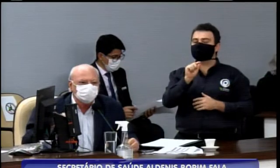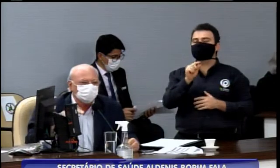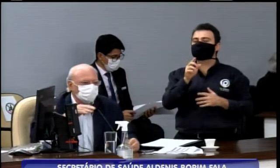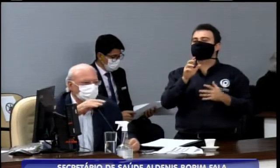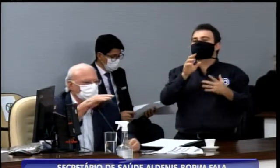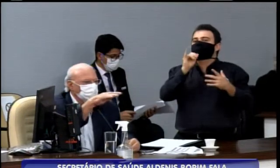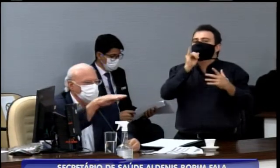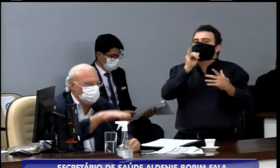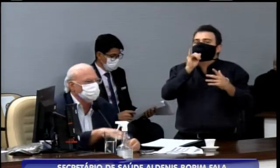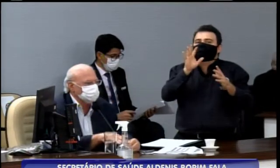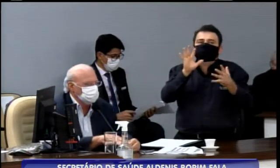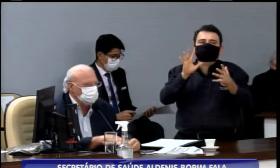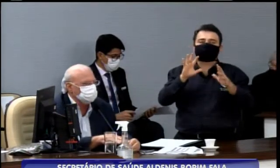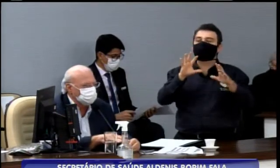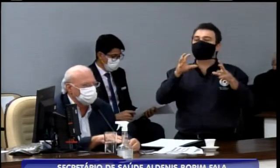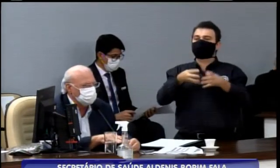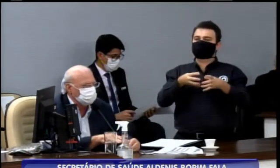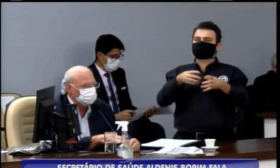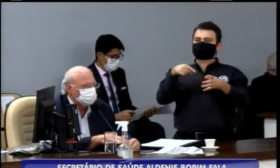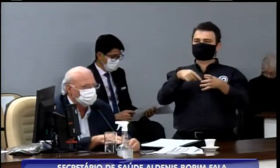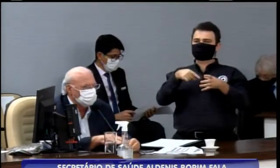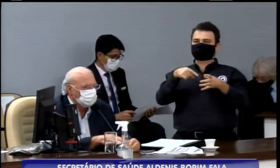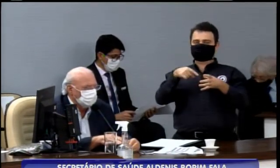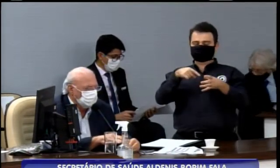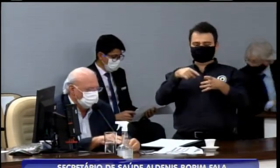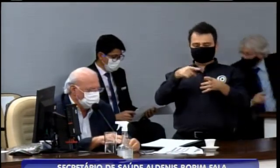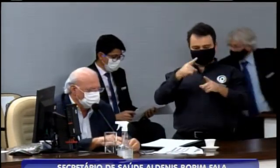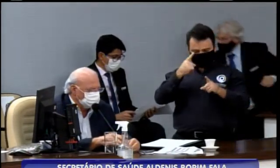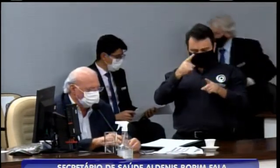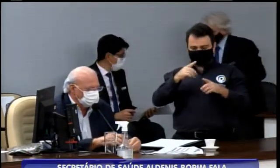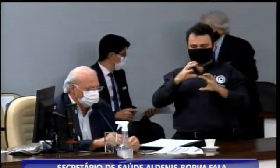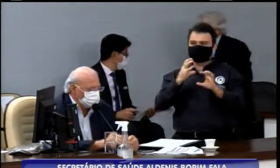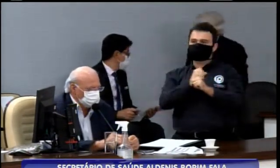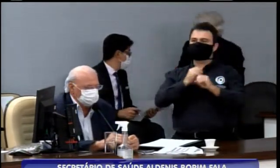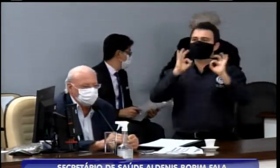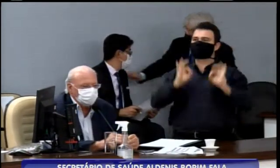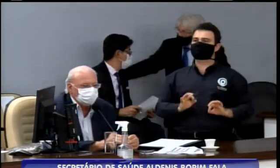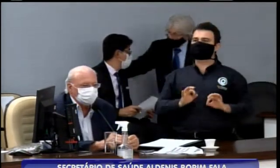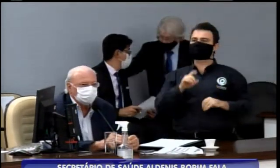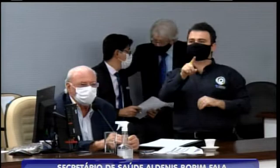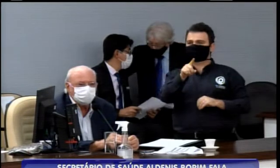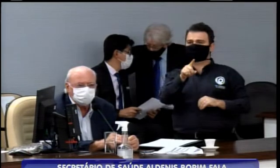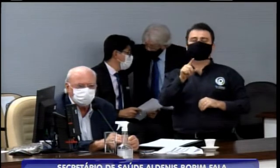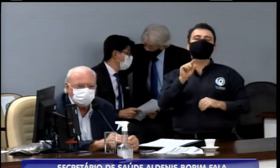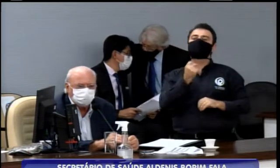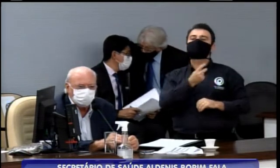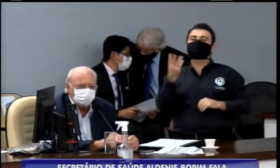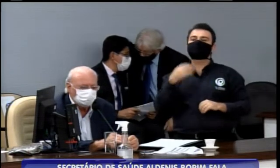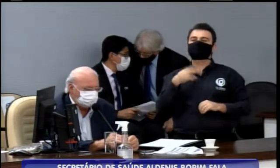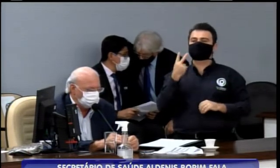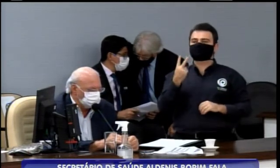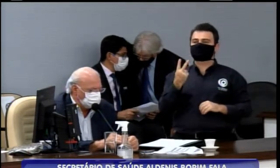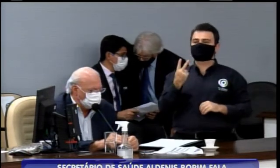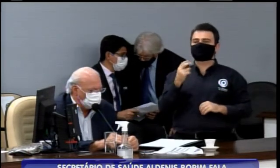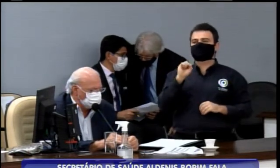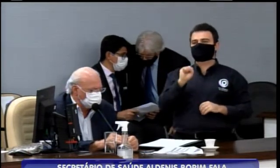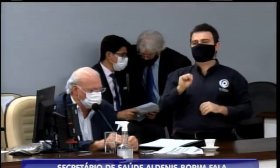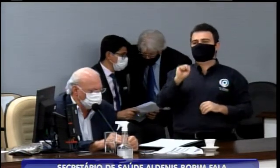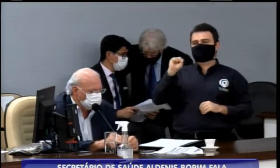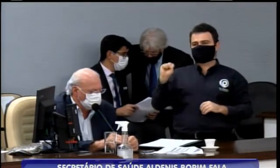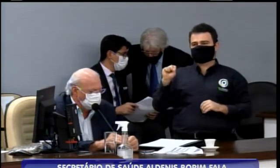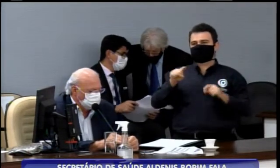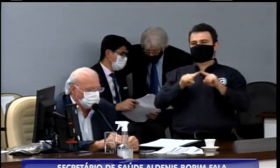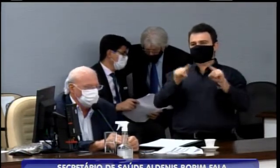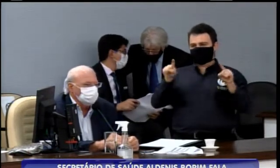queremos para funcionar o hospital. Então, desses daí são 288